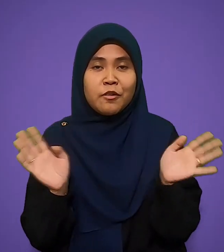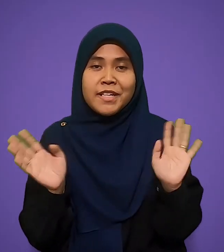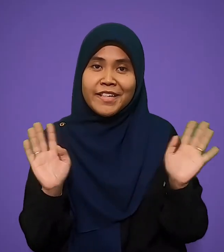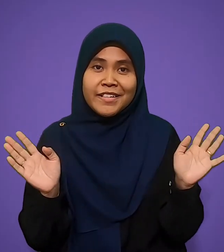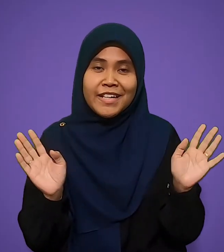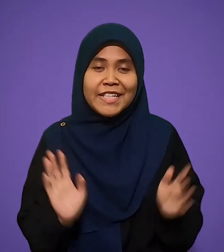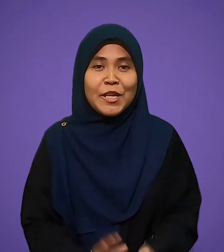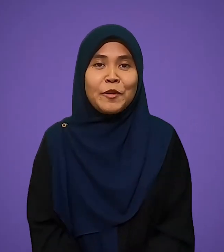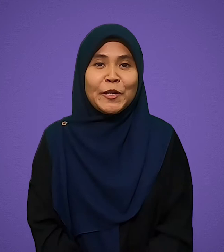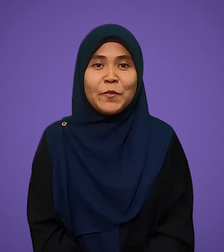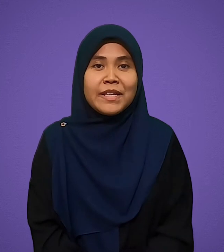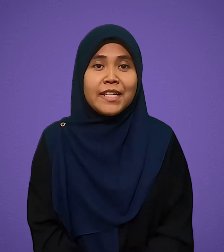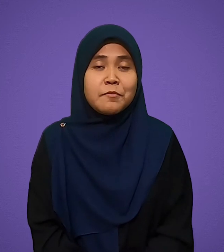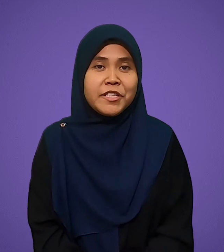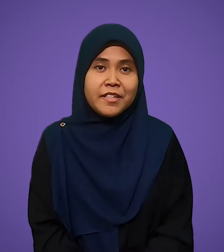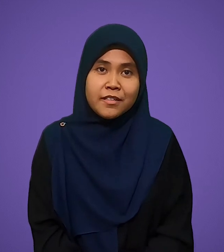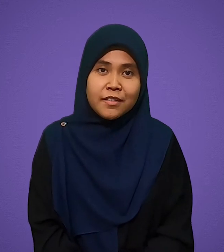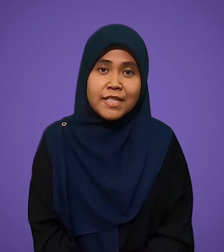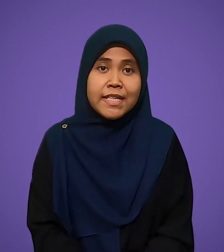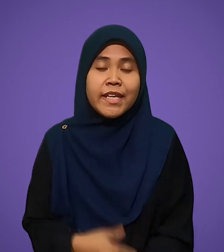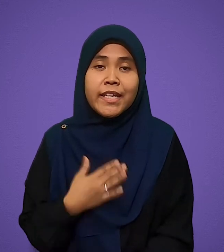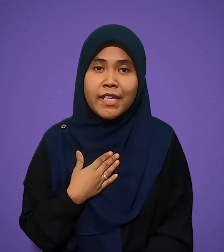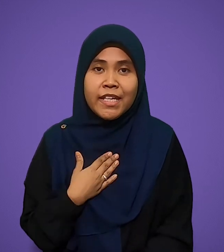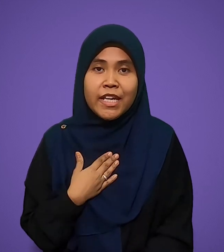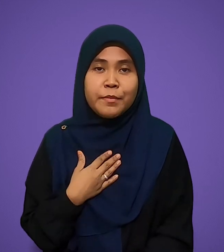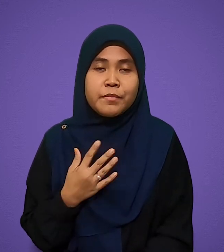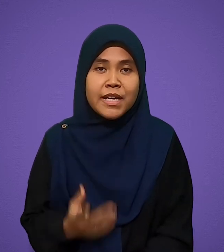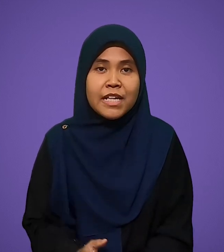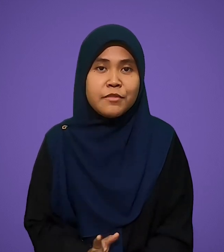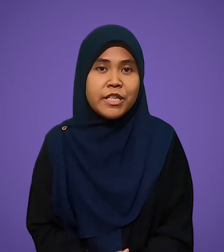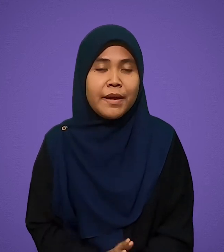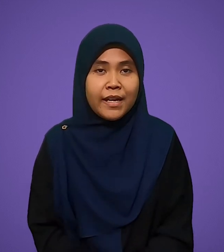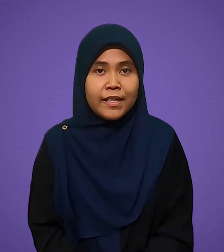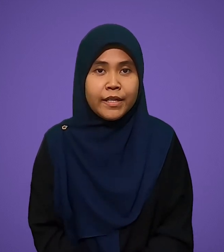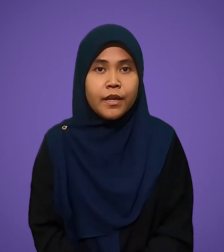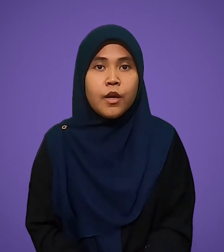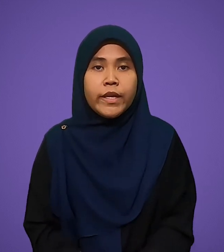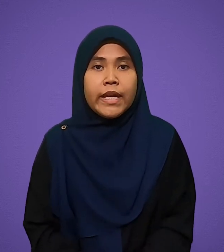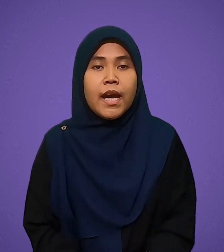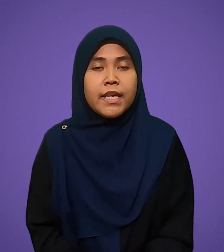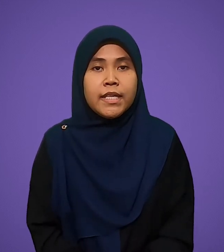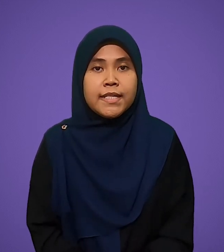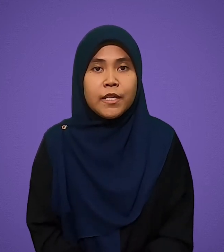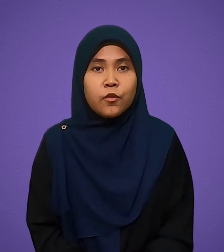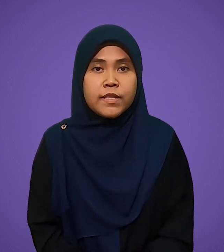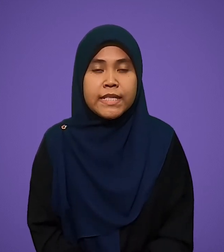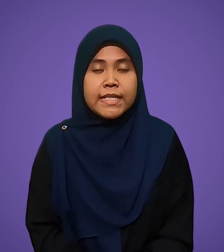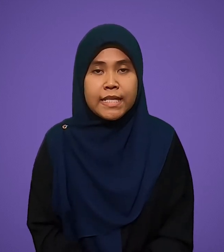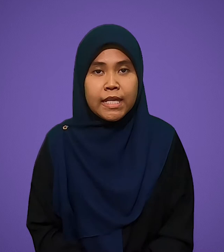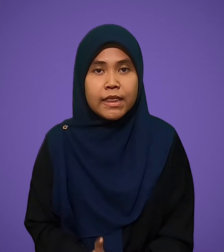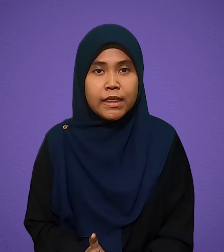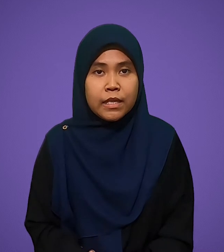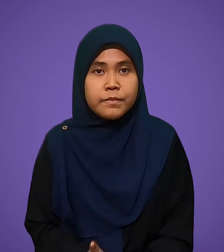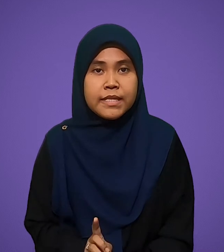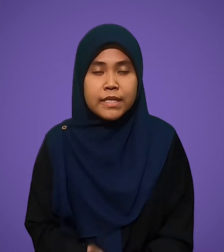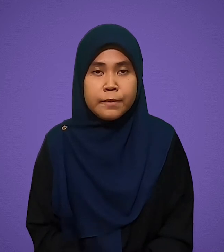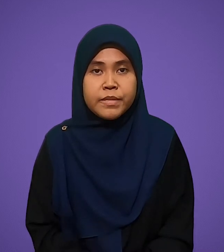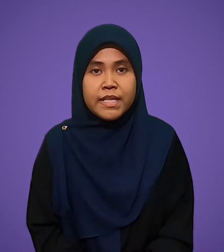Salam jaya. Assalamualaikum dan salam sejahtera. Saya Yani dari Pembekal Mesin Makanan. Okey, hari ini saya nak kongsikan sikit tips-tips